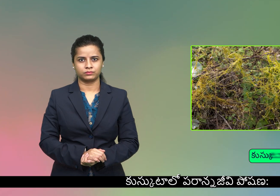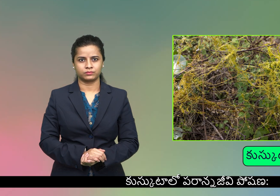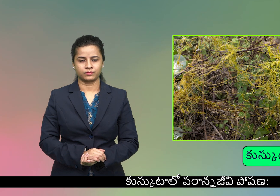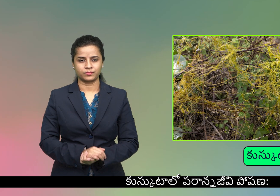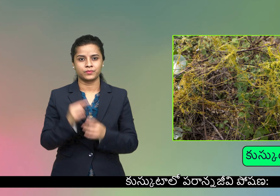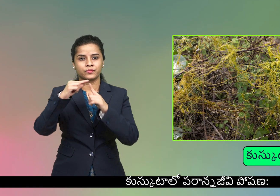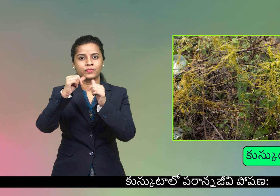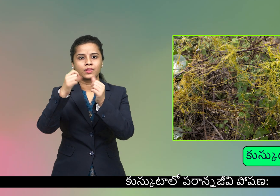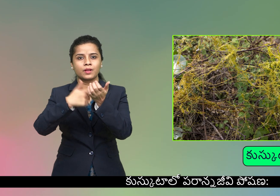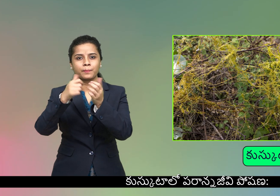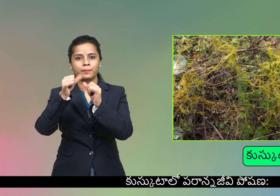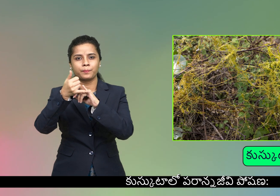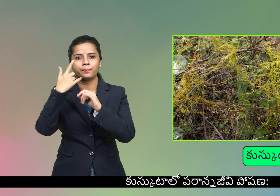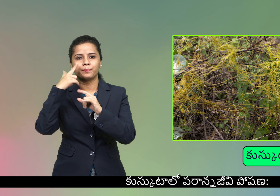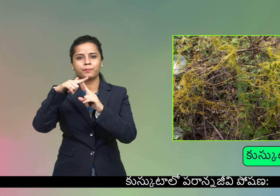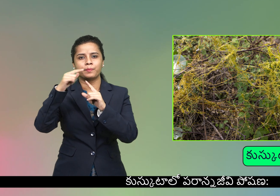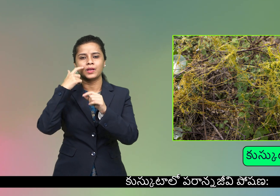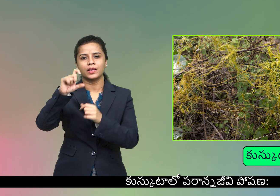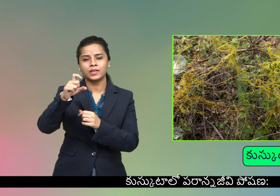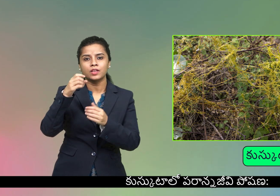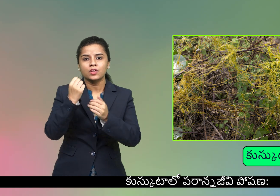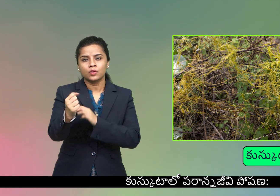కుస్కుటాలో పరాన్నజీవి పోషణ.